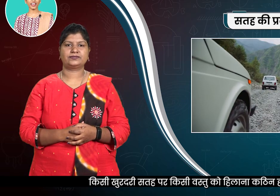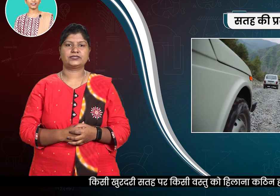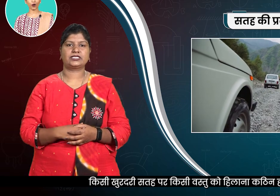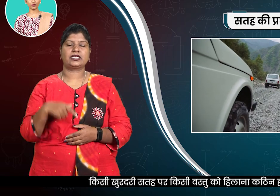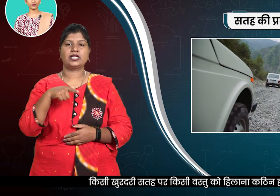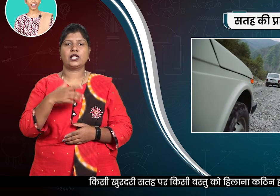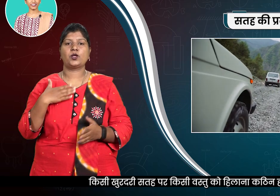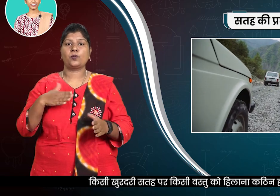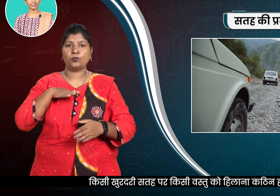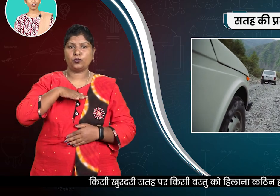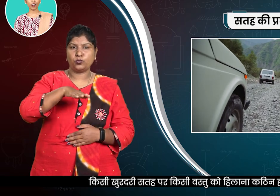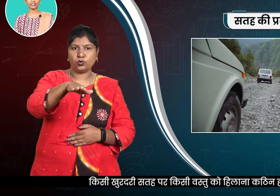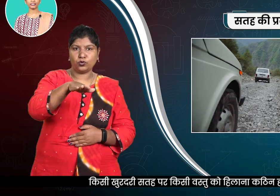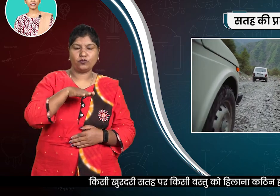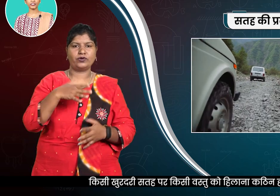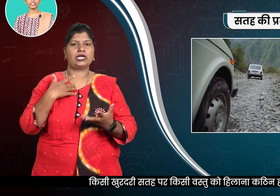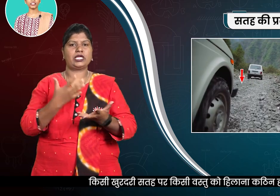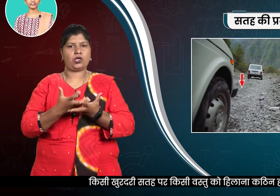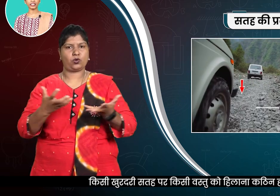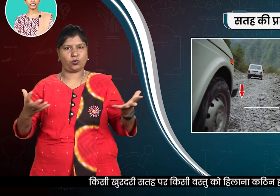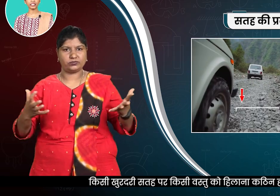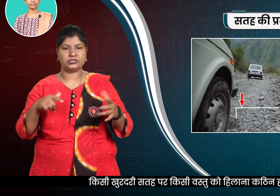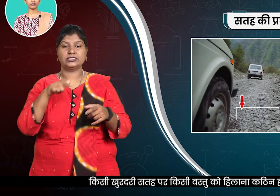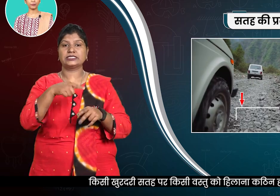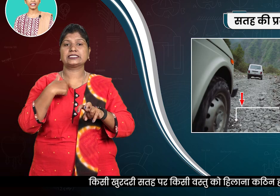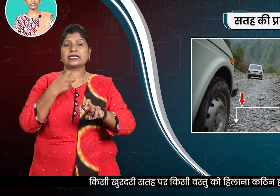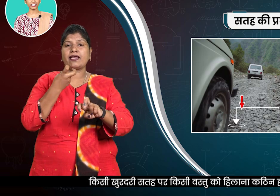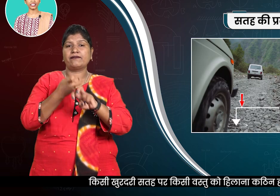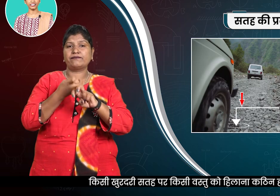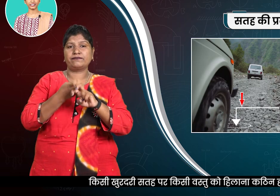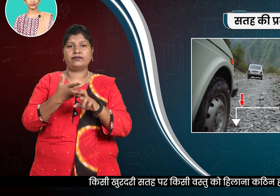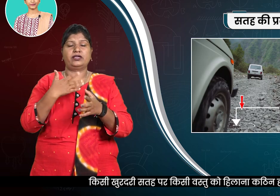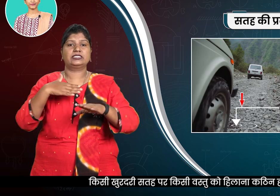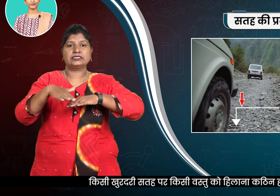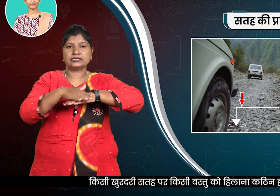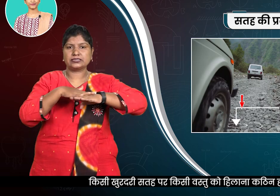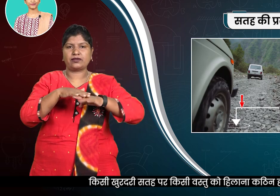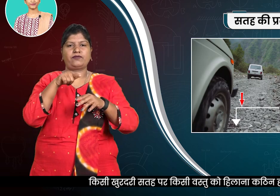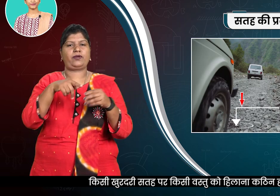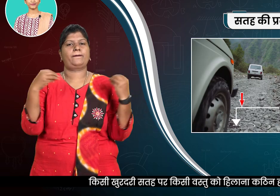किसी खुर्दरी सतव पर किसी वस्तु को हिलाना कठिन होगा